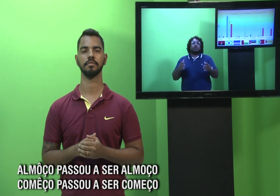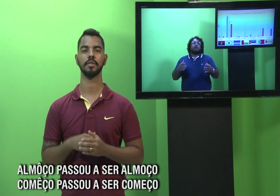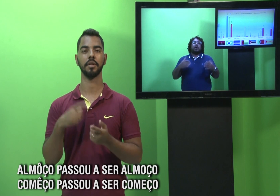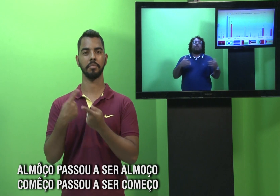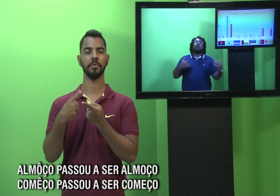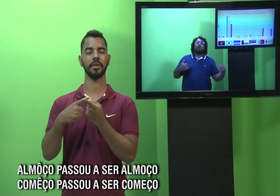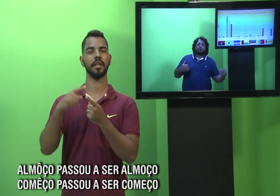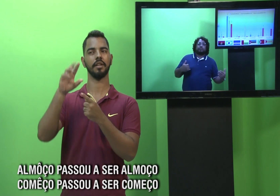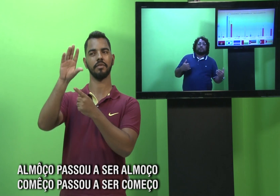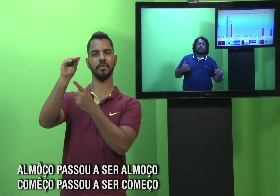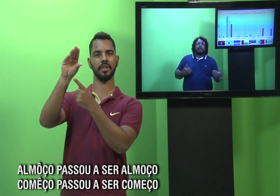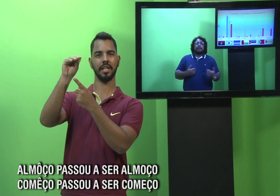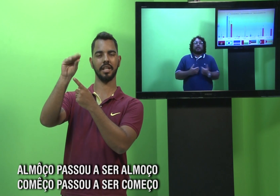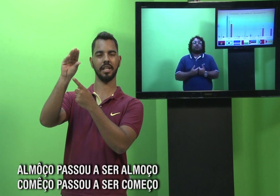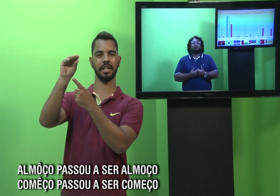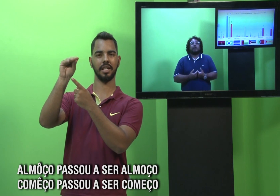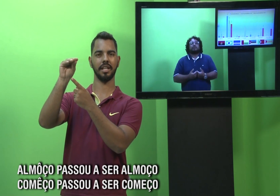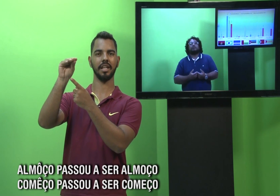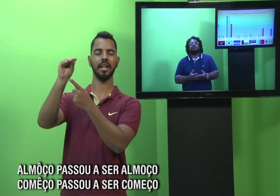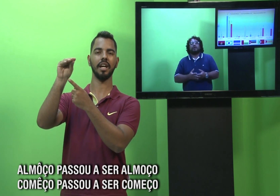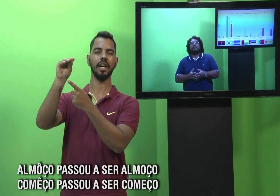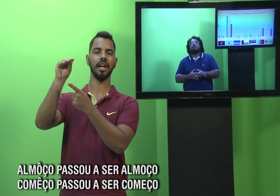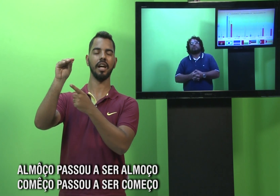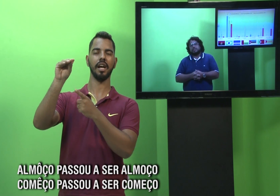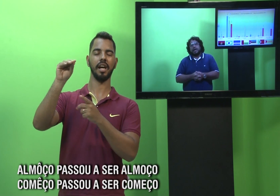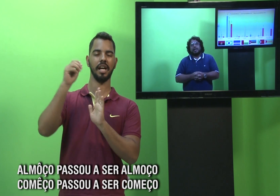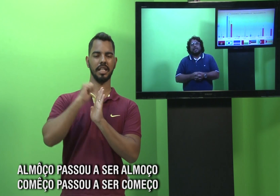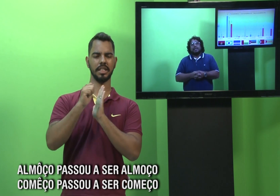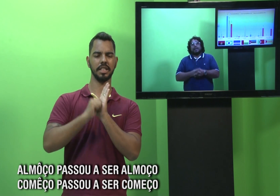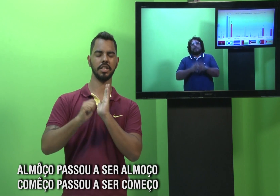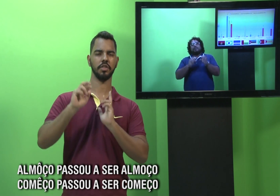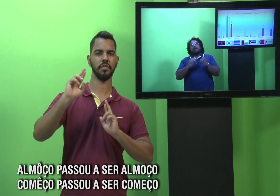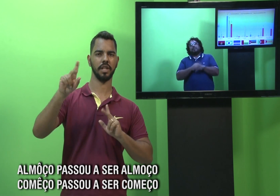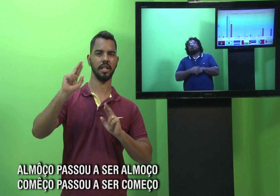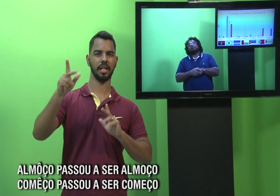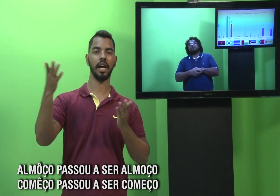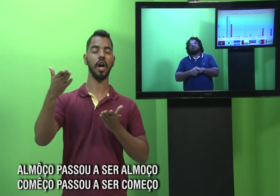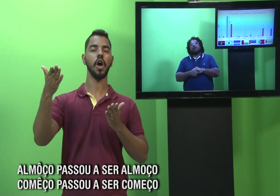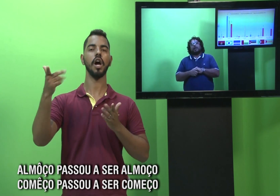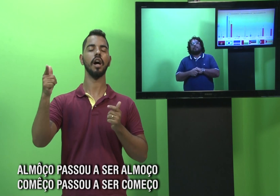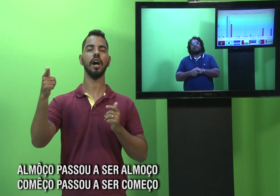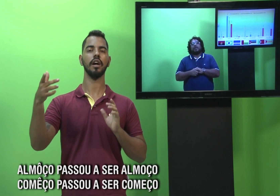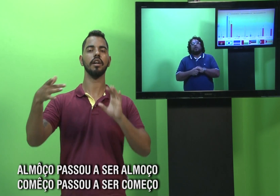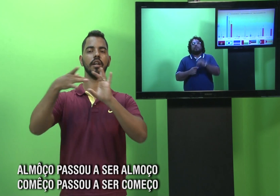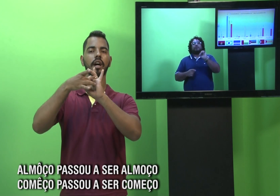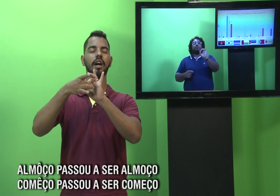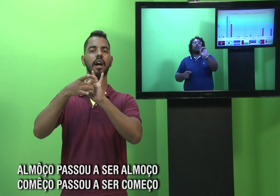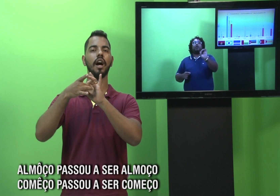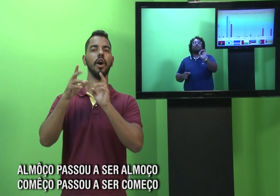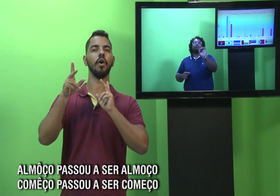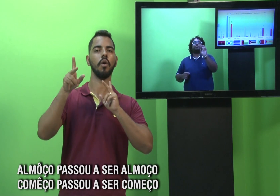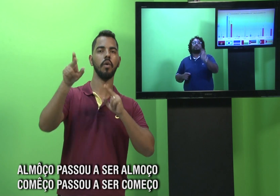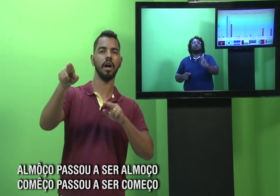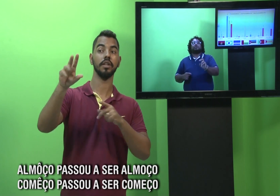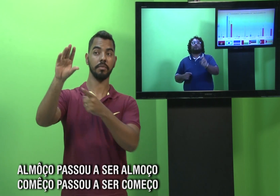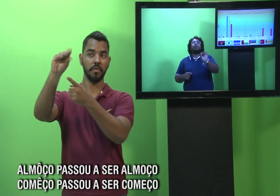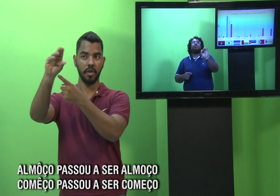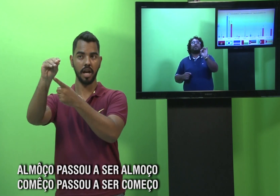e almoço, da conjugação do verbo almoçar na primeira pessoa do singular. O mesmo ocorreu com o substantivo